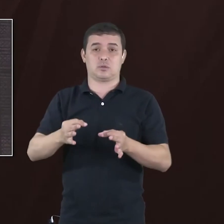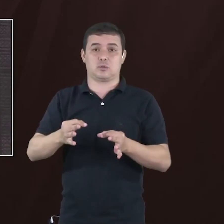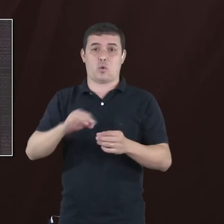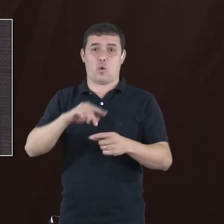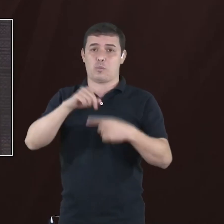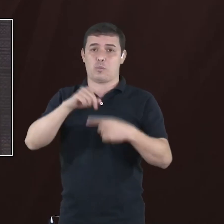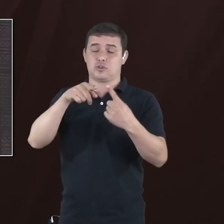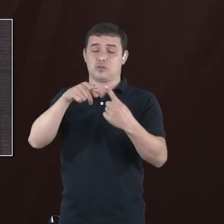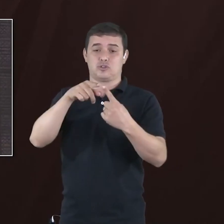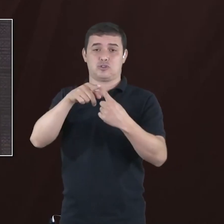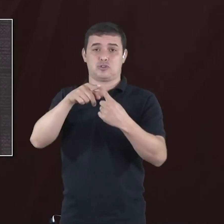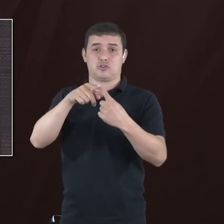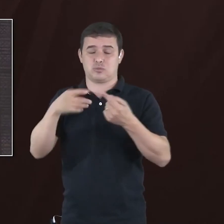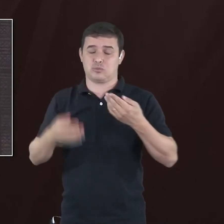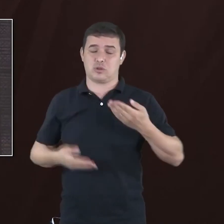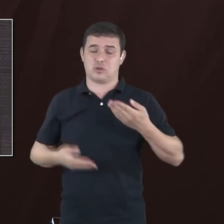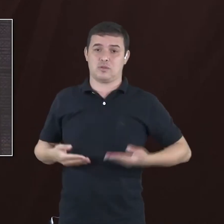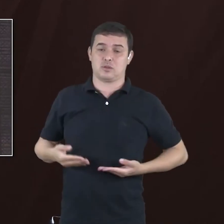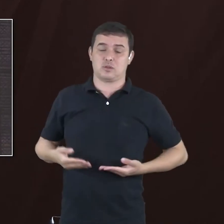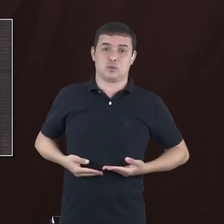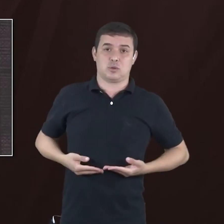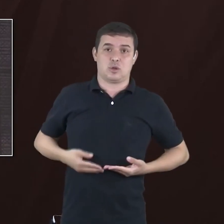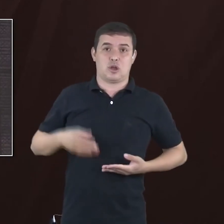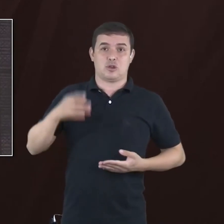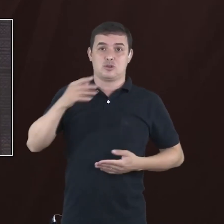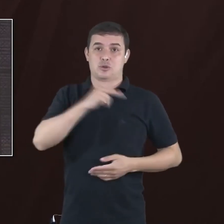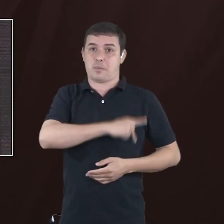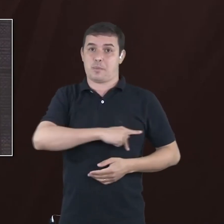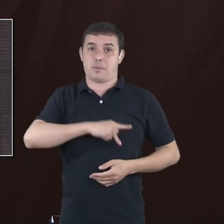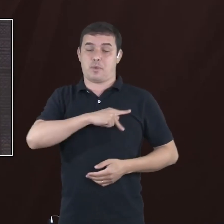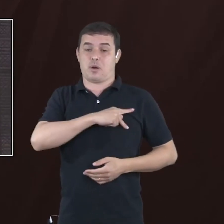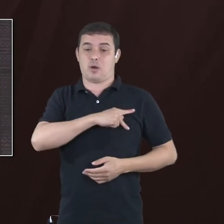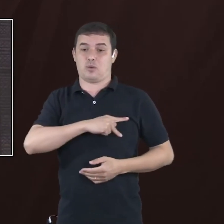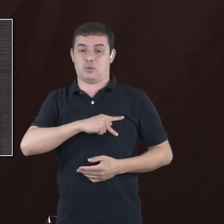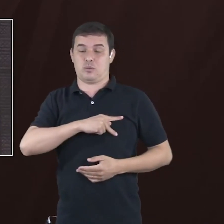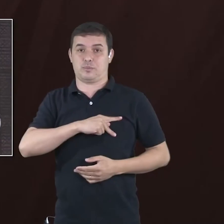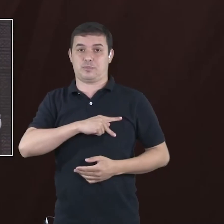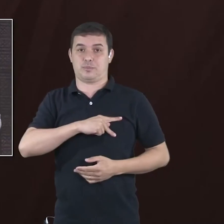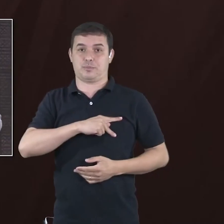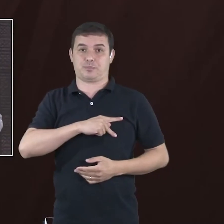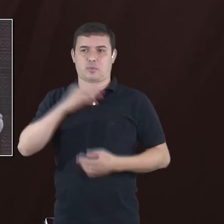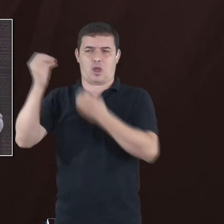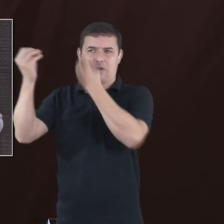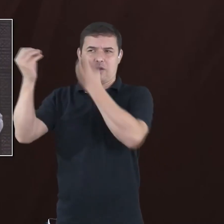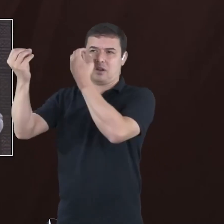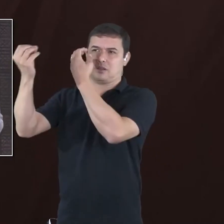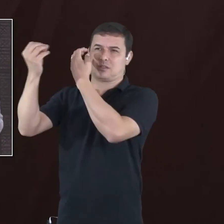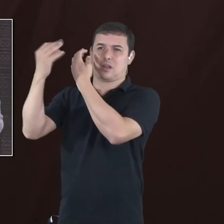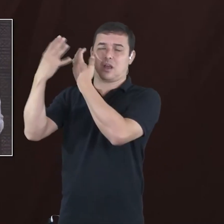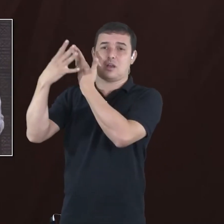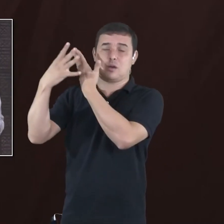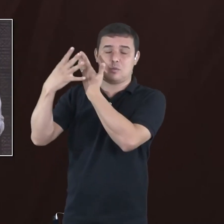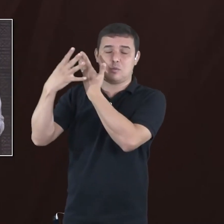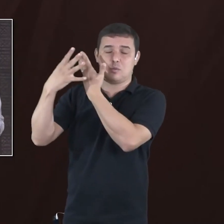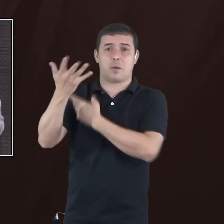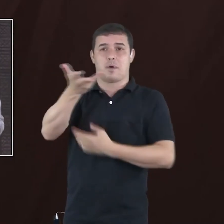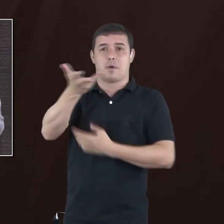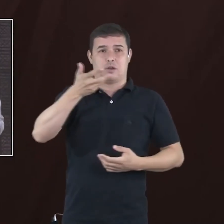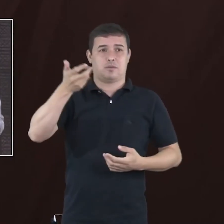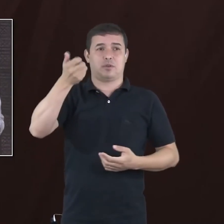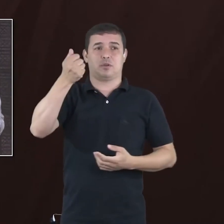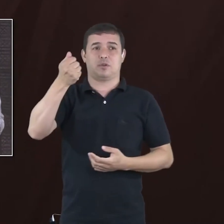terminada. O seu legado das maravilhosas revelações dos mistérios de